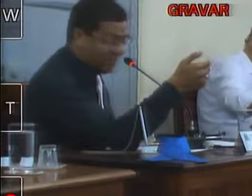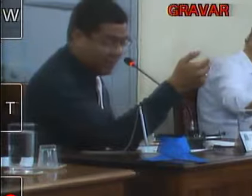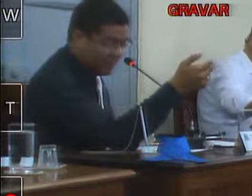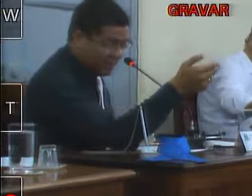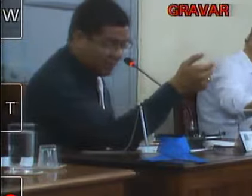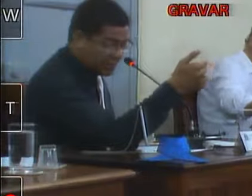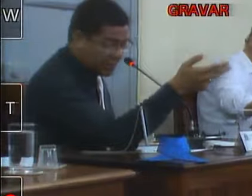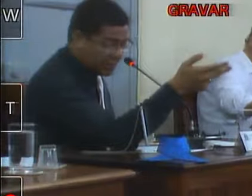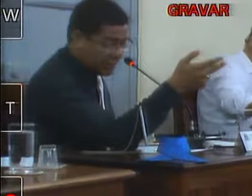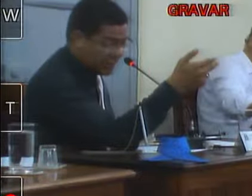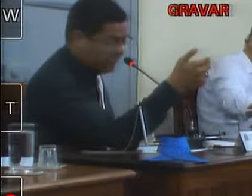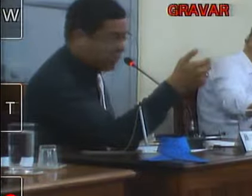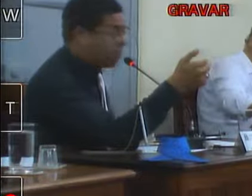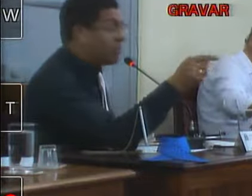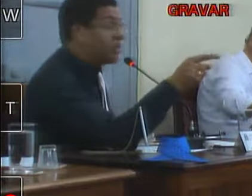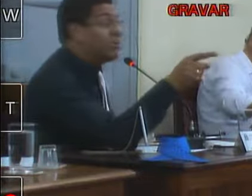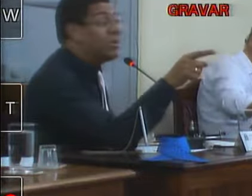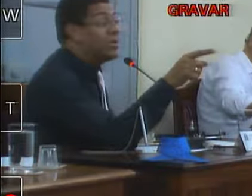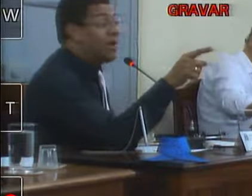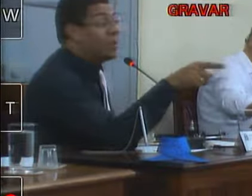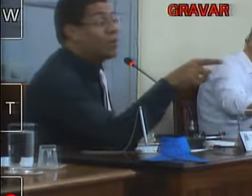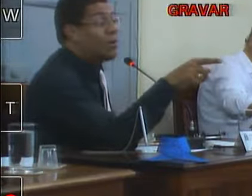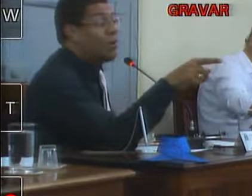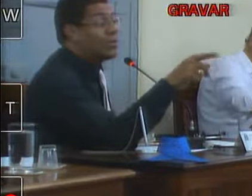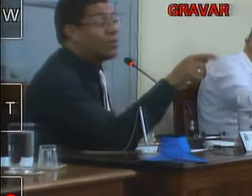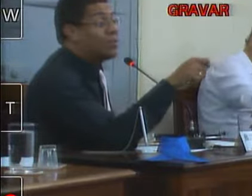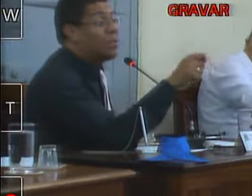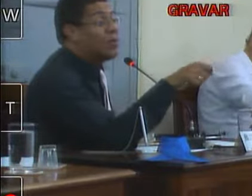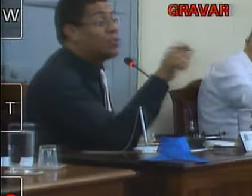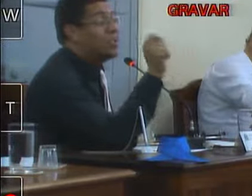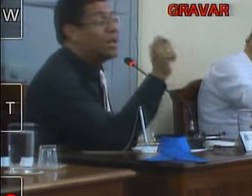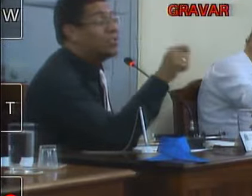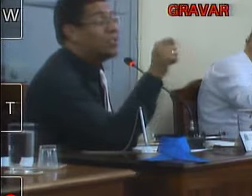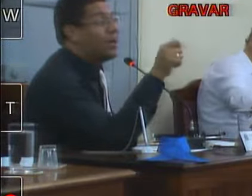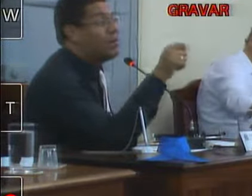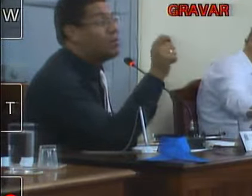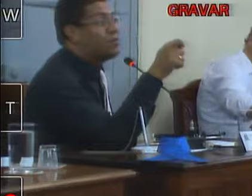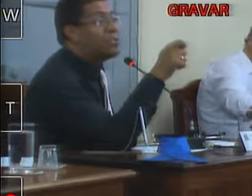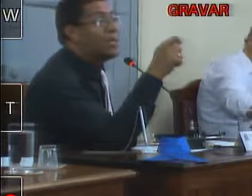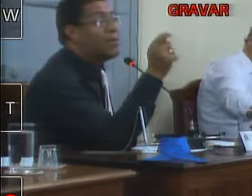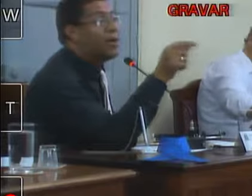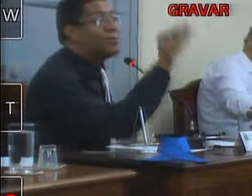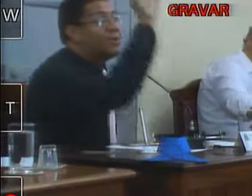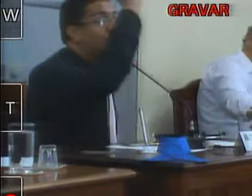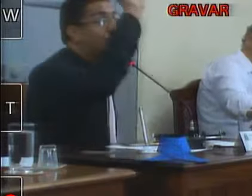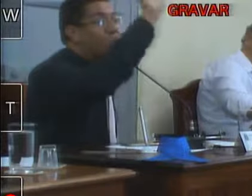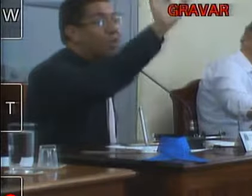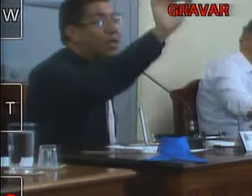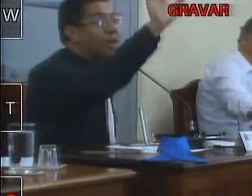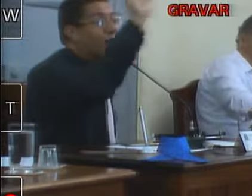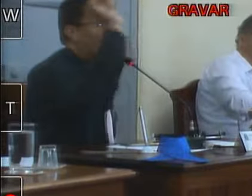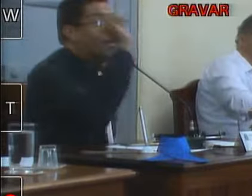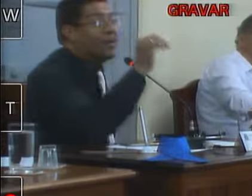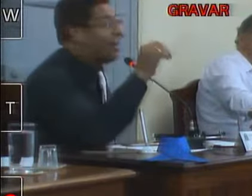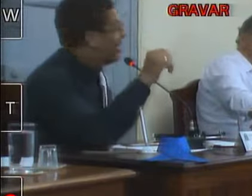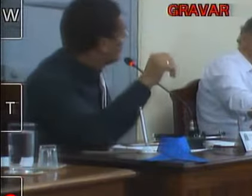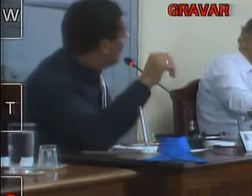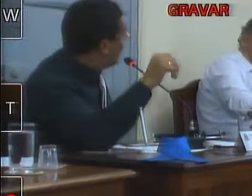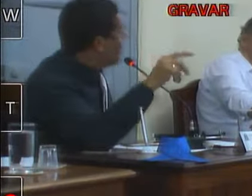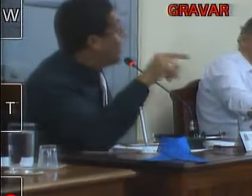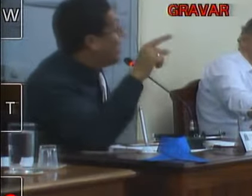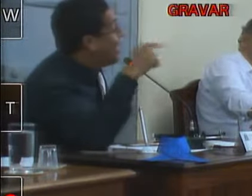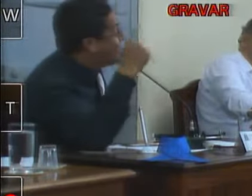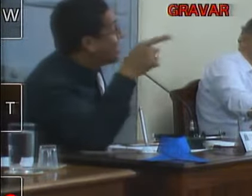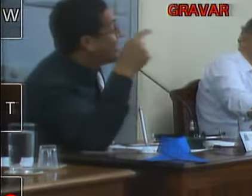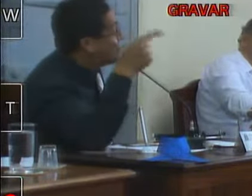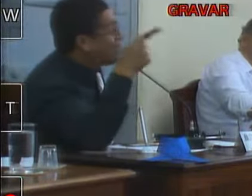Valença. Então, só essa contribuição. Agora, do Cambota, não tem nem onde ligar e desligar, no fio desencapado. Você tem que encostar lá e lá. Do